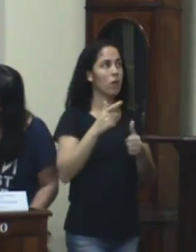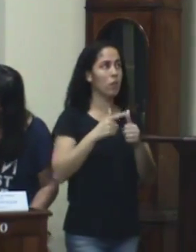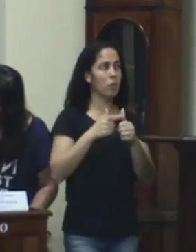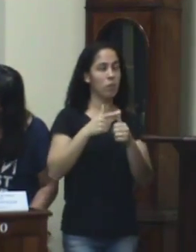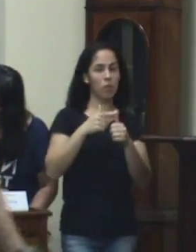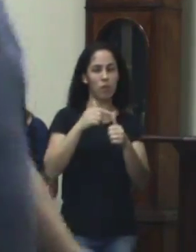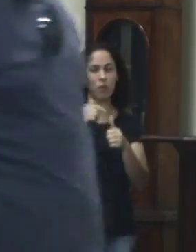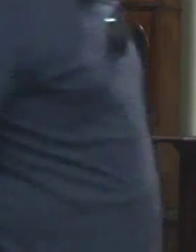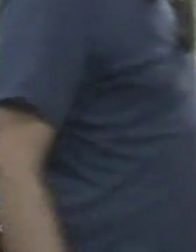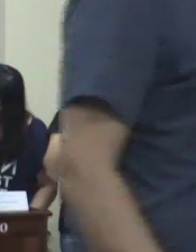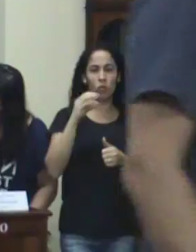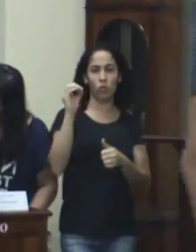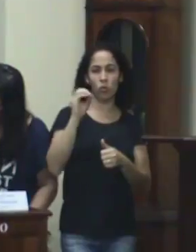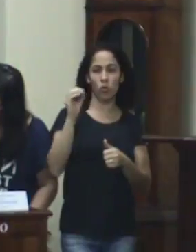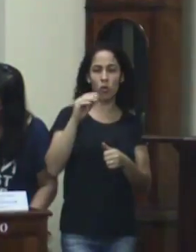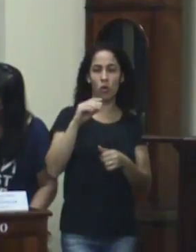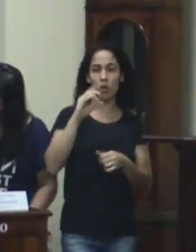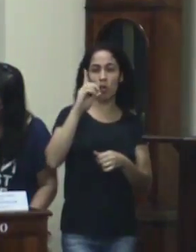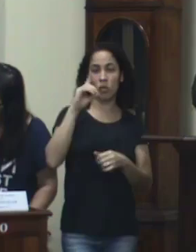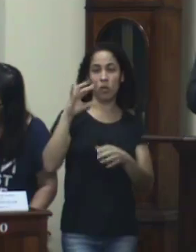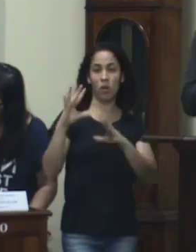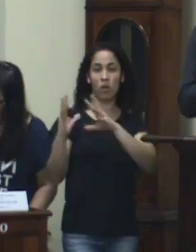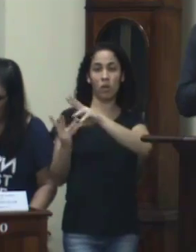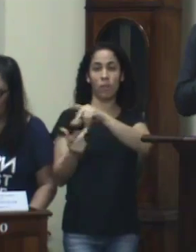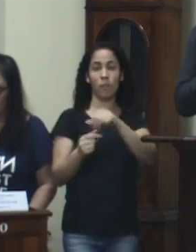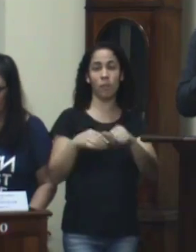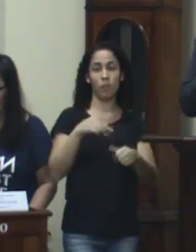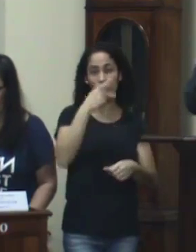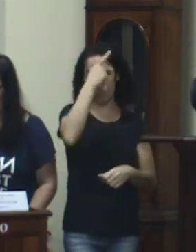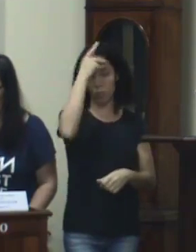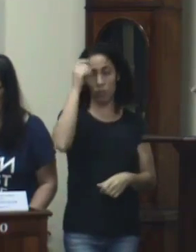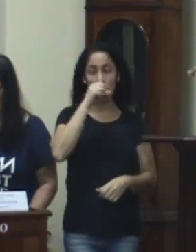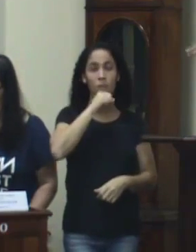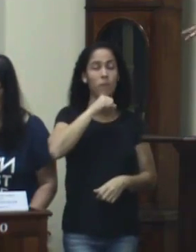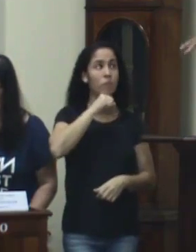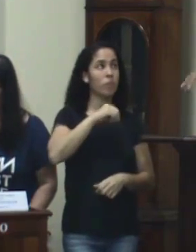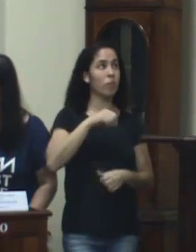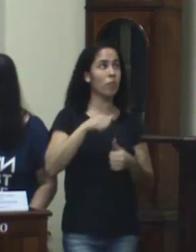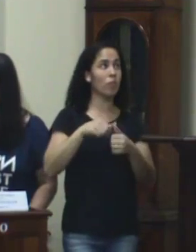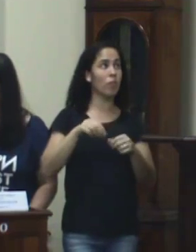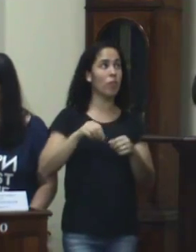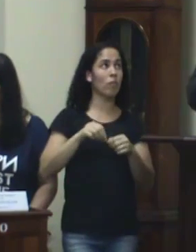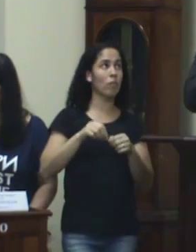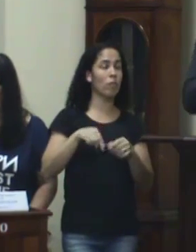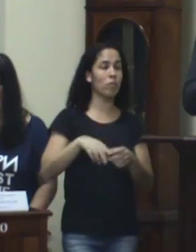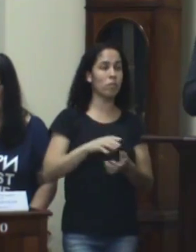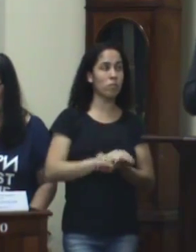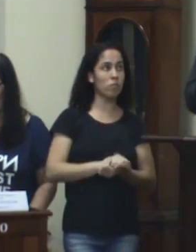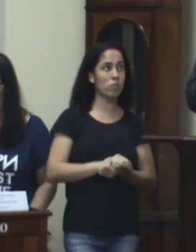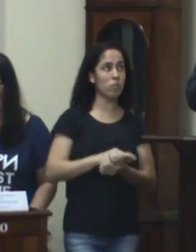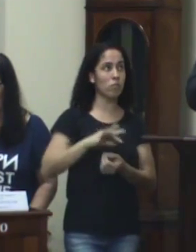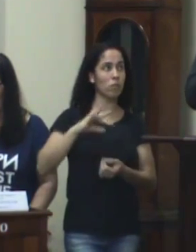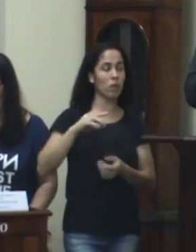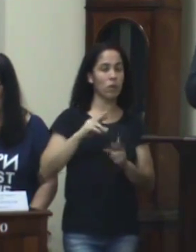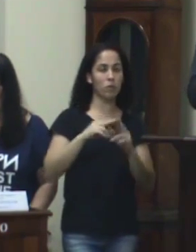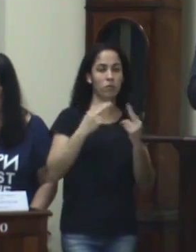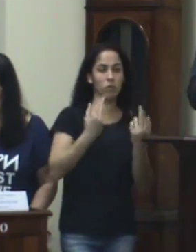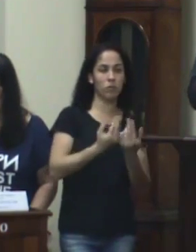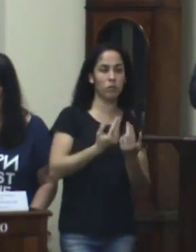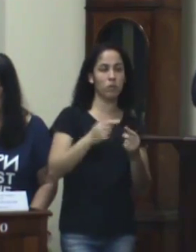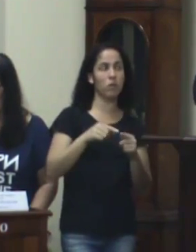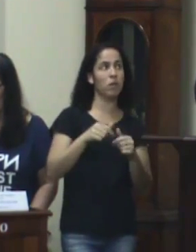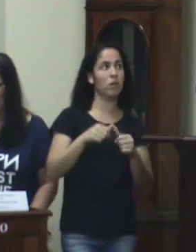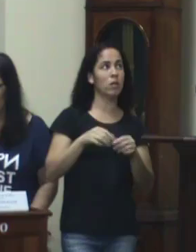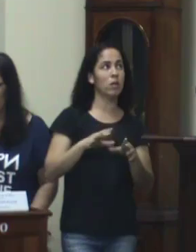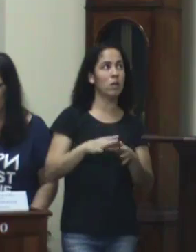da Pessoa Idosa. Vou estar fazendo aqui uma reunião solene para os idosos. Nós vamos